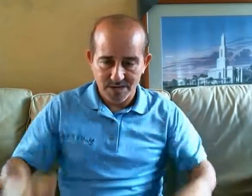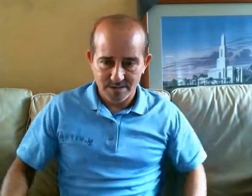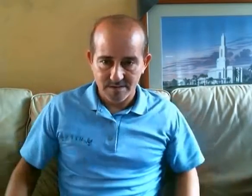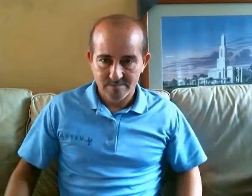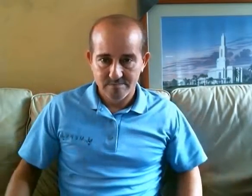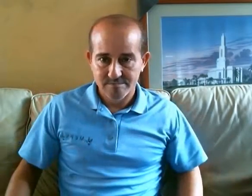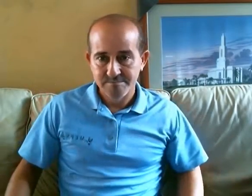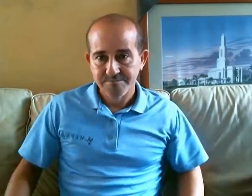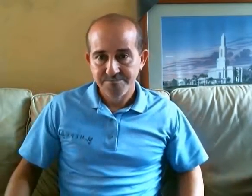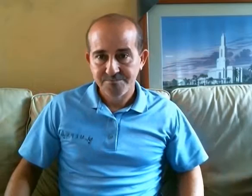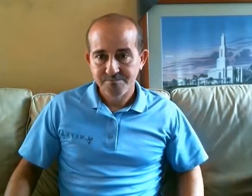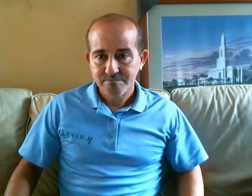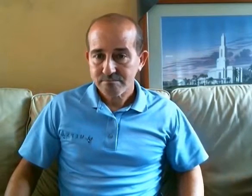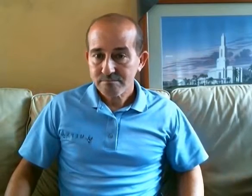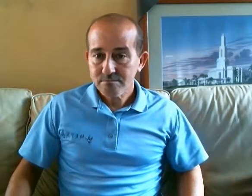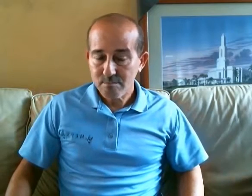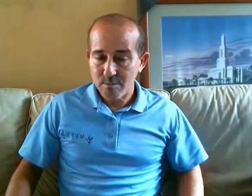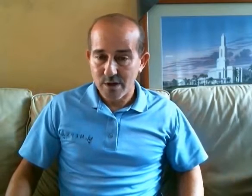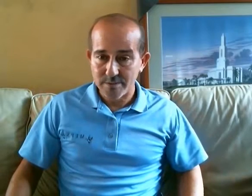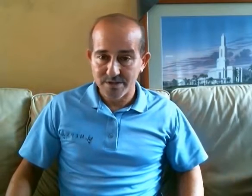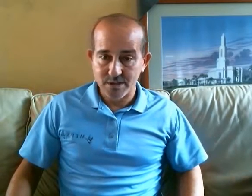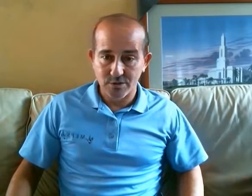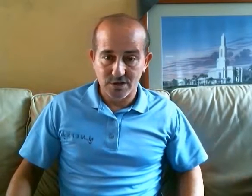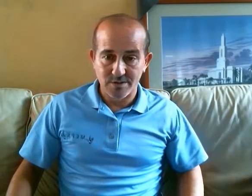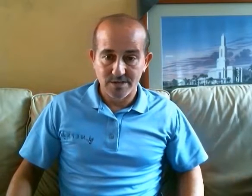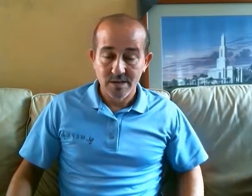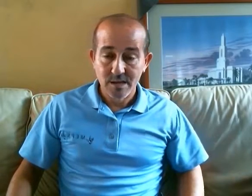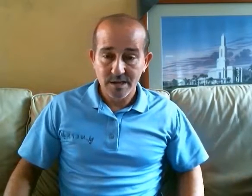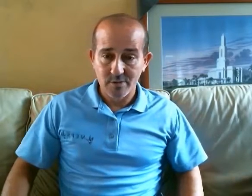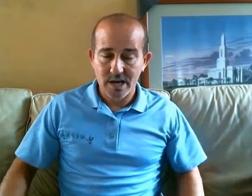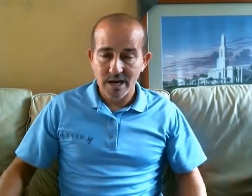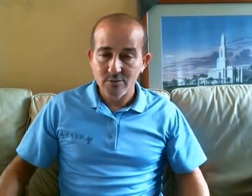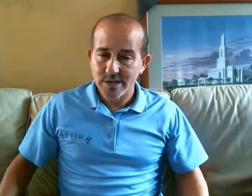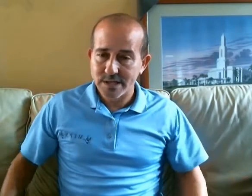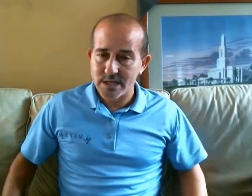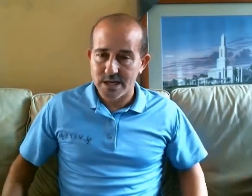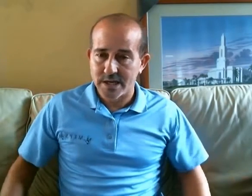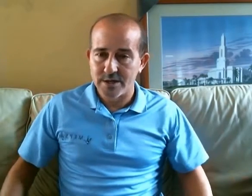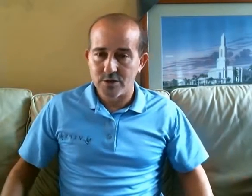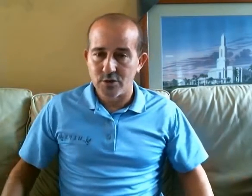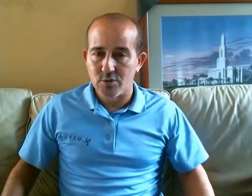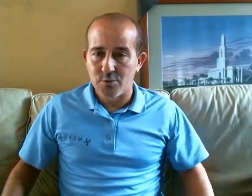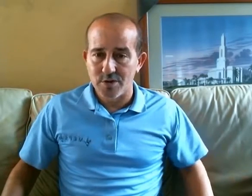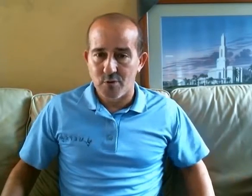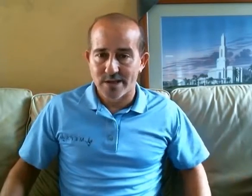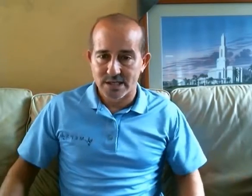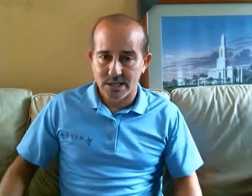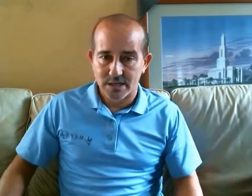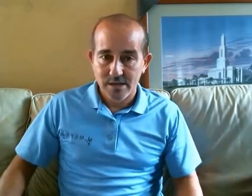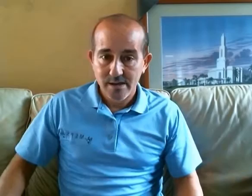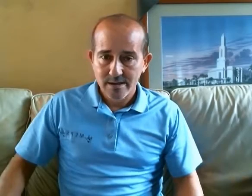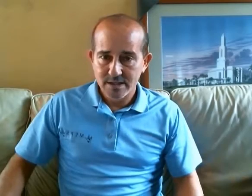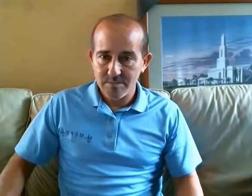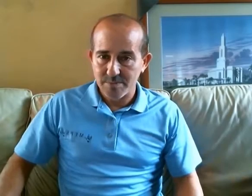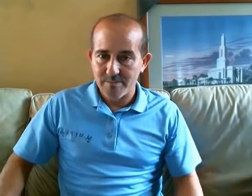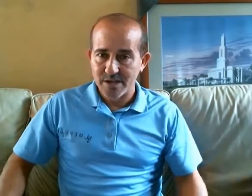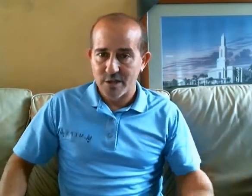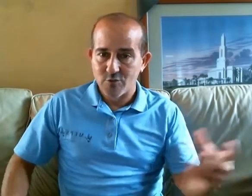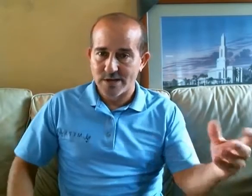Fase. Vamos a repetirlo otra vez. Recuerden, hay algunas señas que no podemos hacer simplemente una